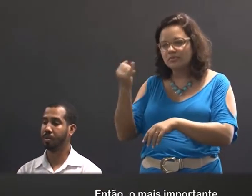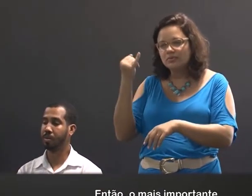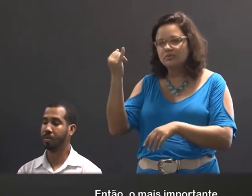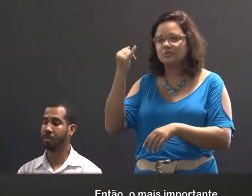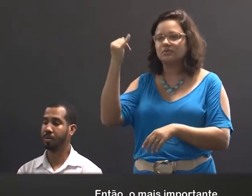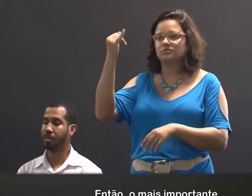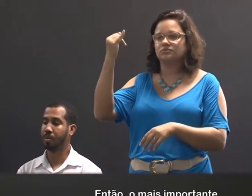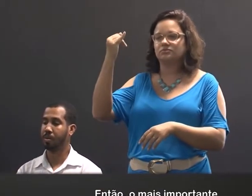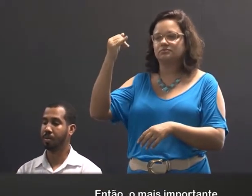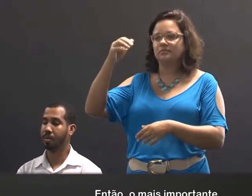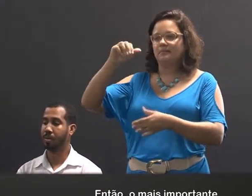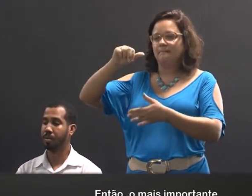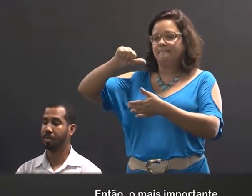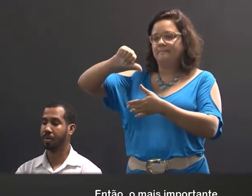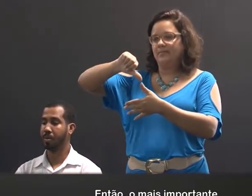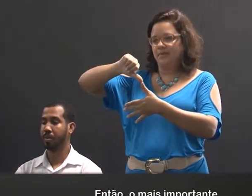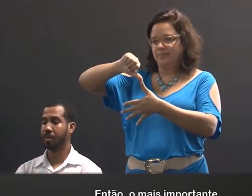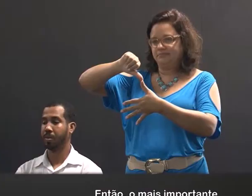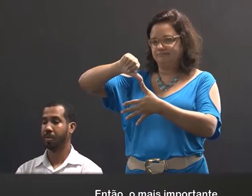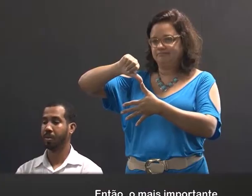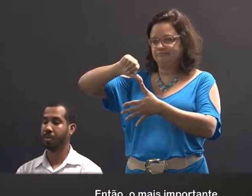Então, mais importante